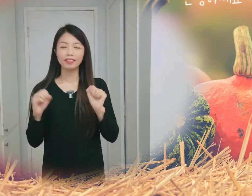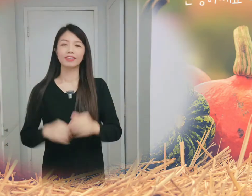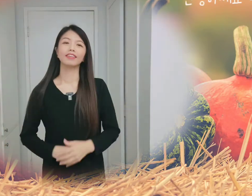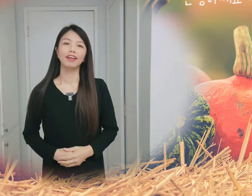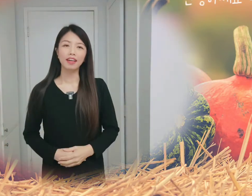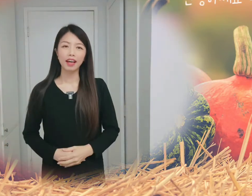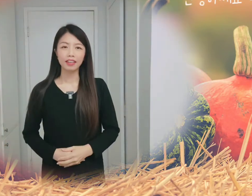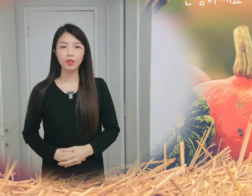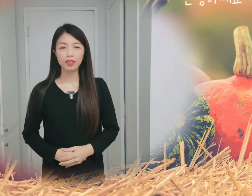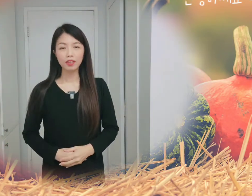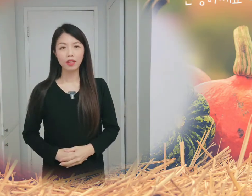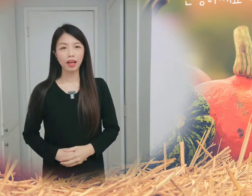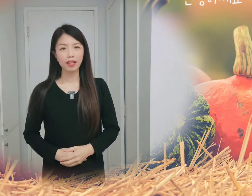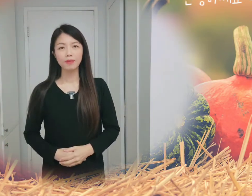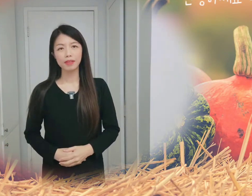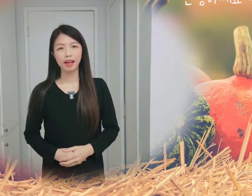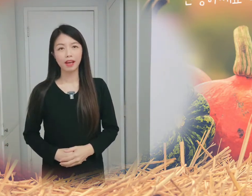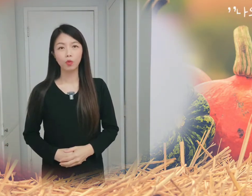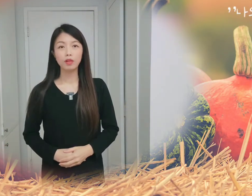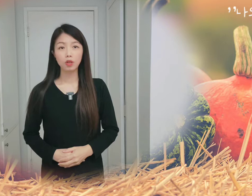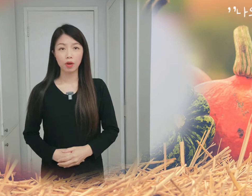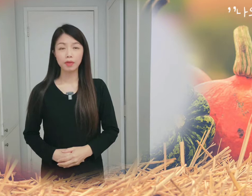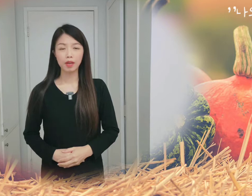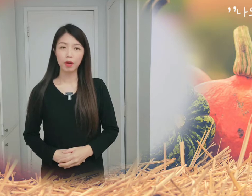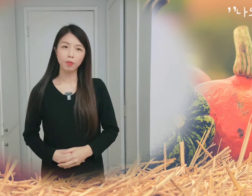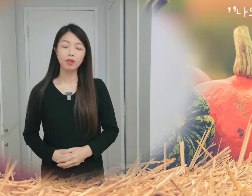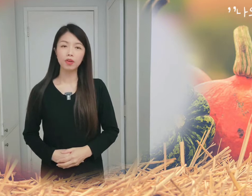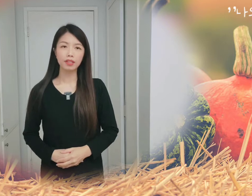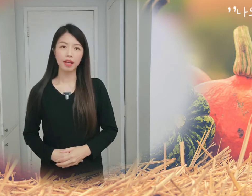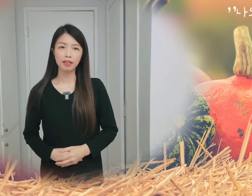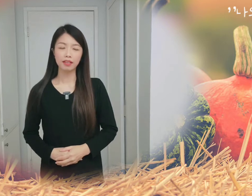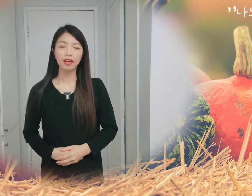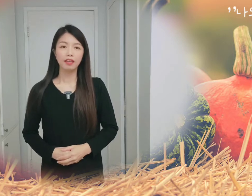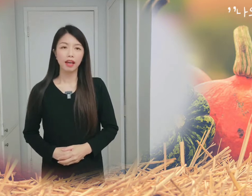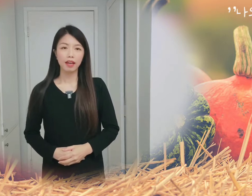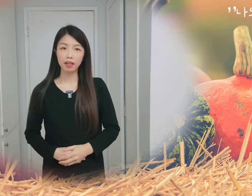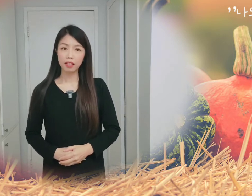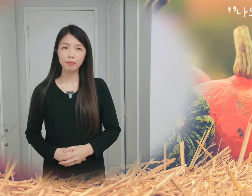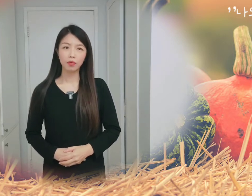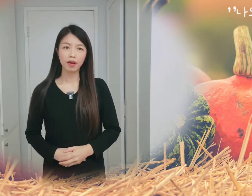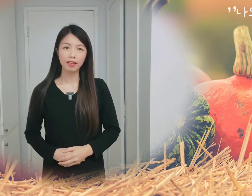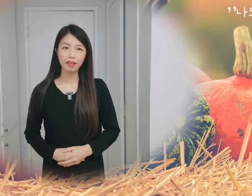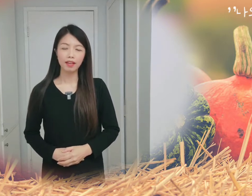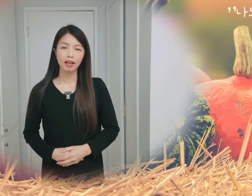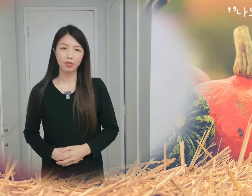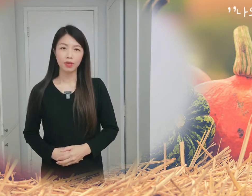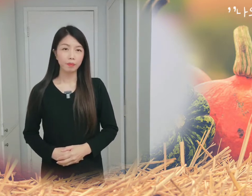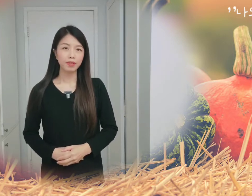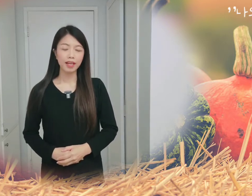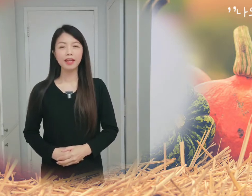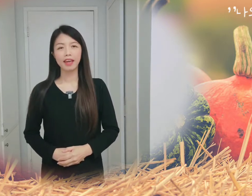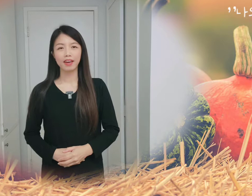안녕하세요. 아티조아 채널의 다이앤입니다. 오늘 저와 함께 배워볼 수어 찬양은 나의 하나님이라고 하는